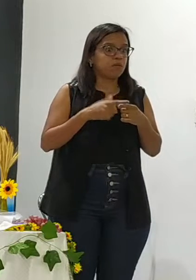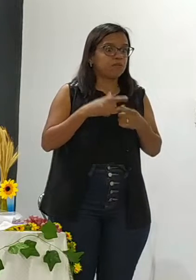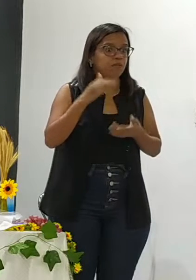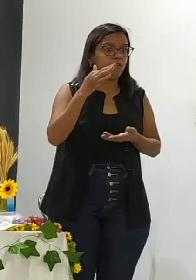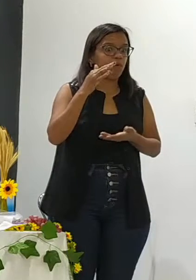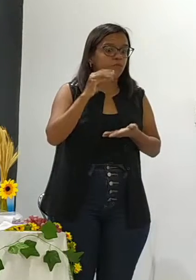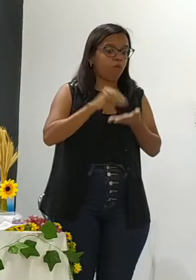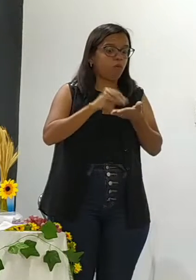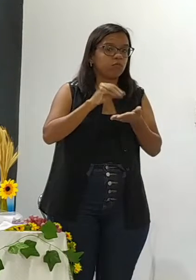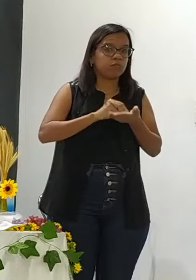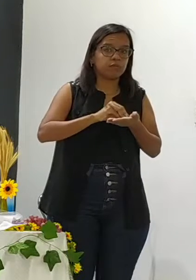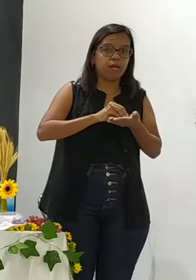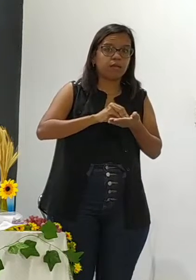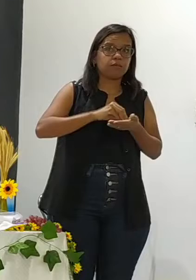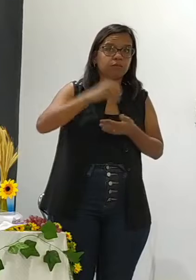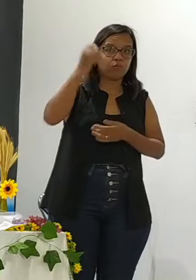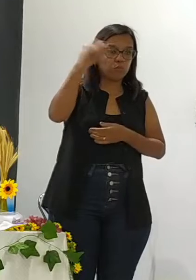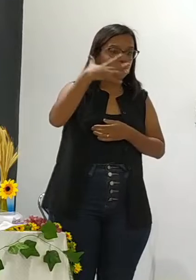me ver